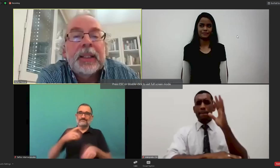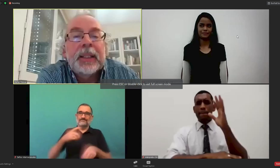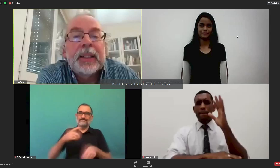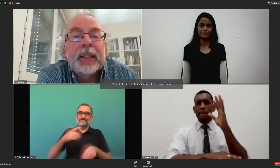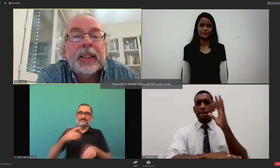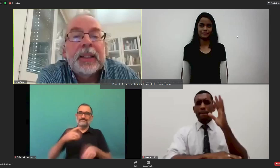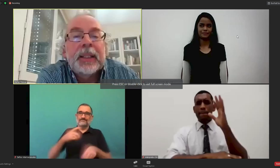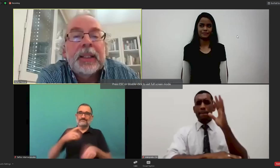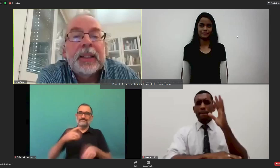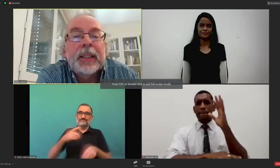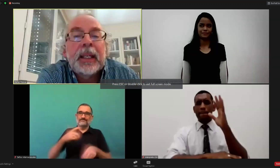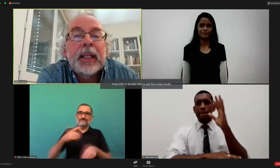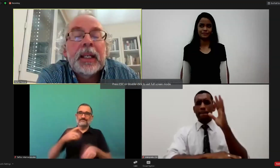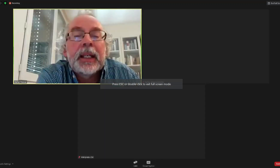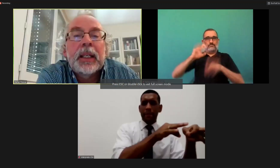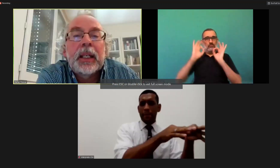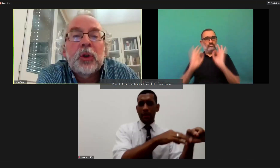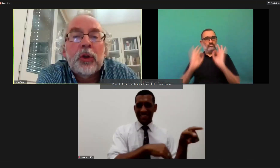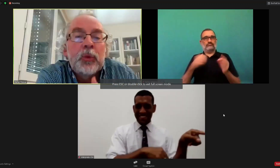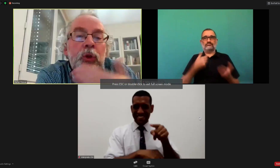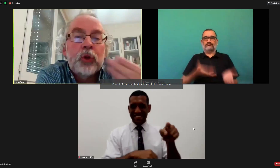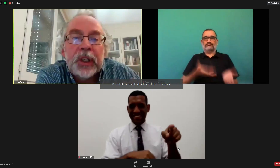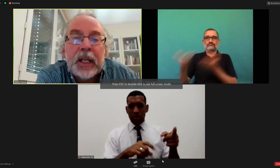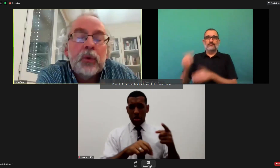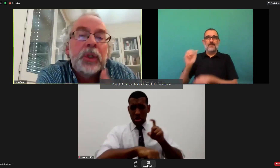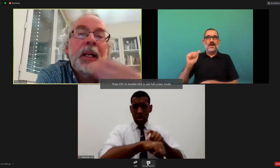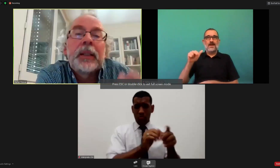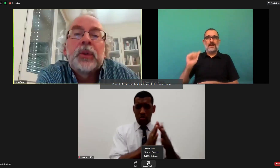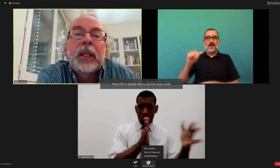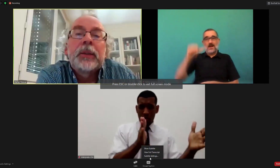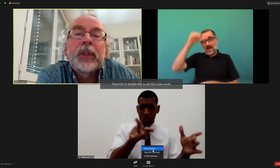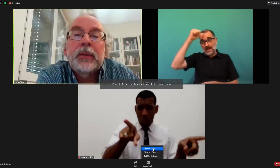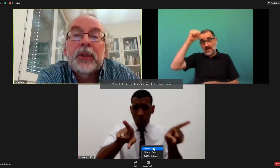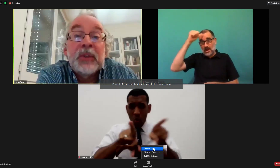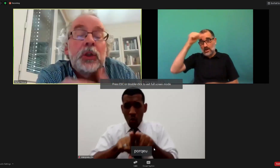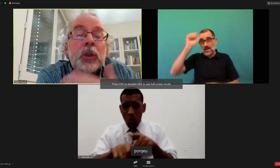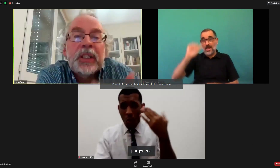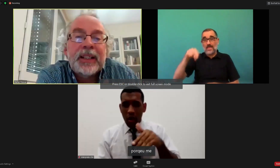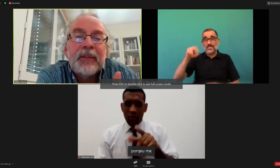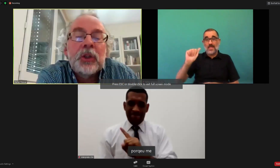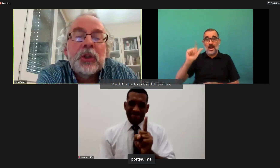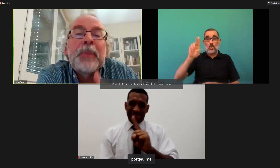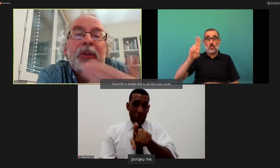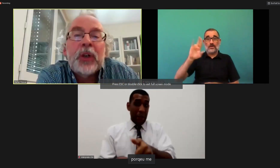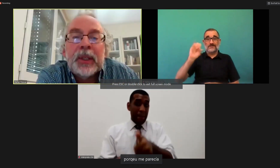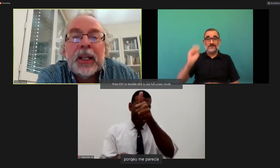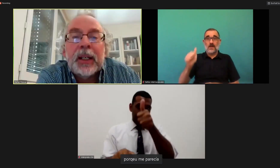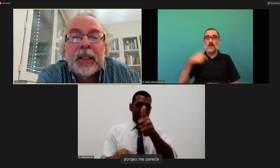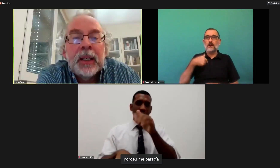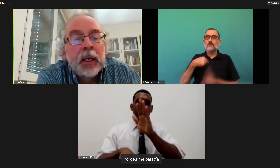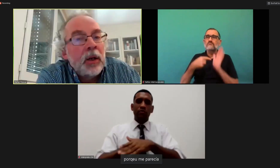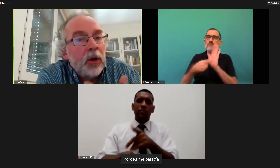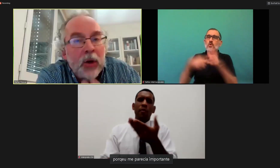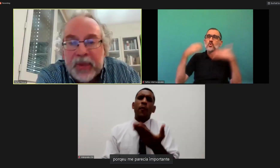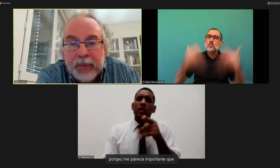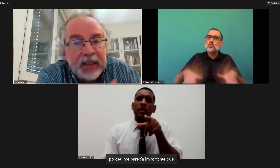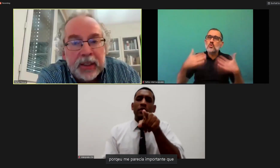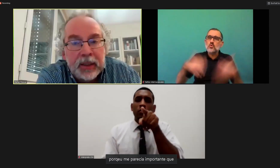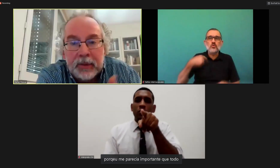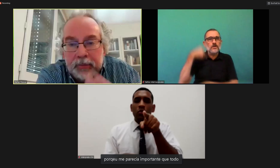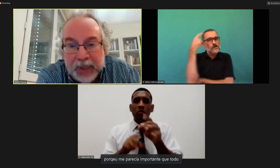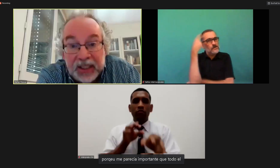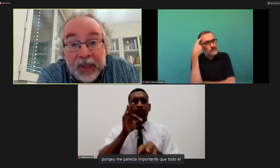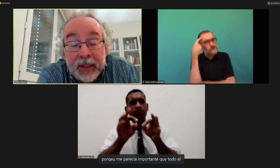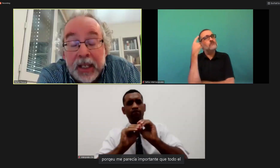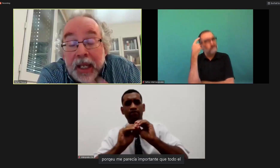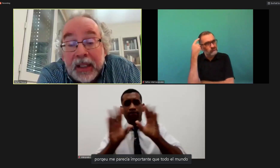porque me parecía importante que todo el mundo tuviera una visión, esa visión panorámica,